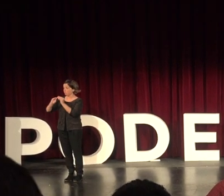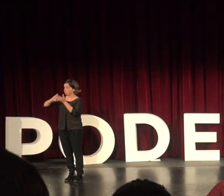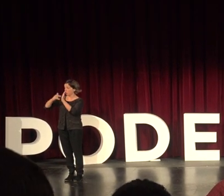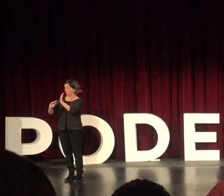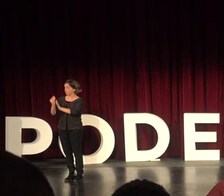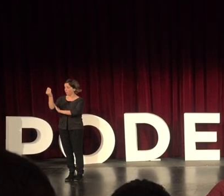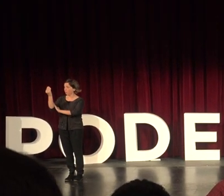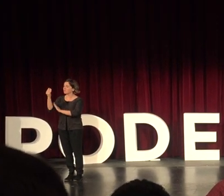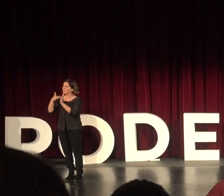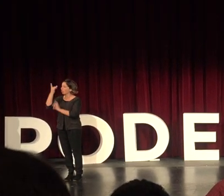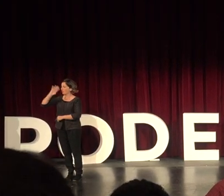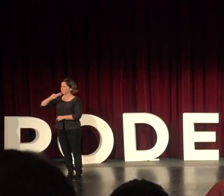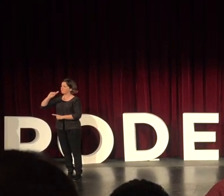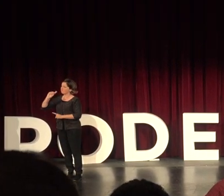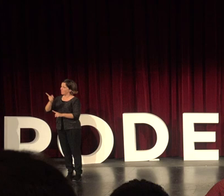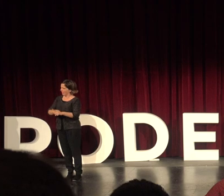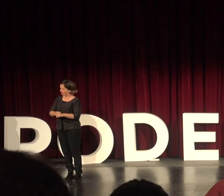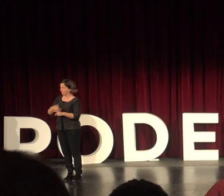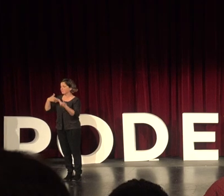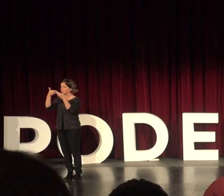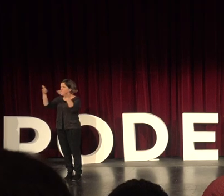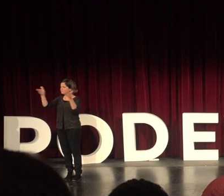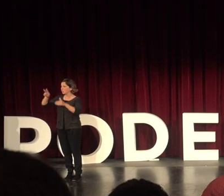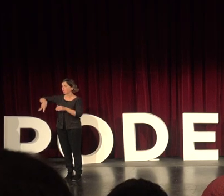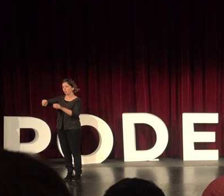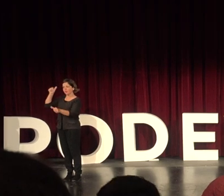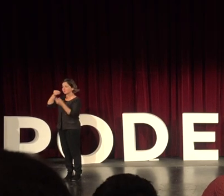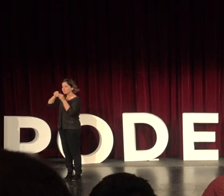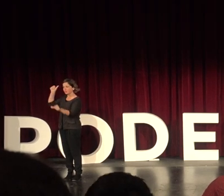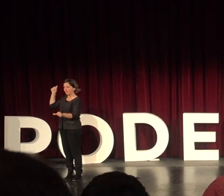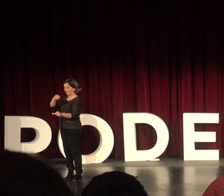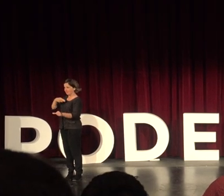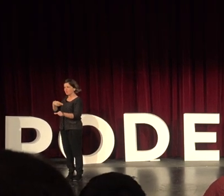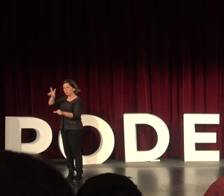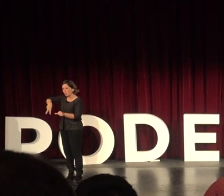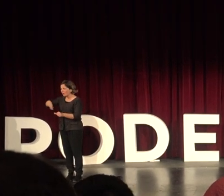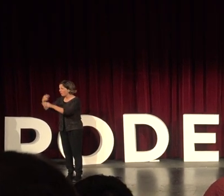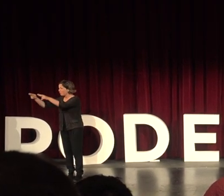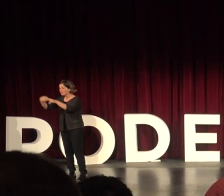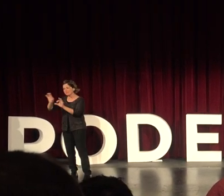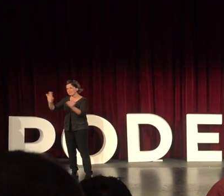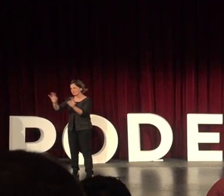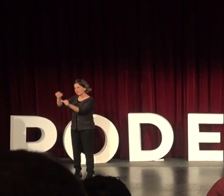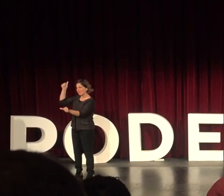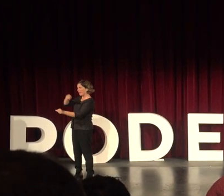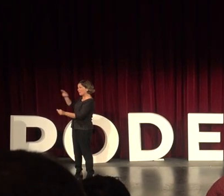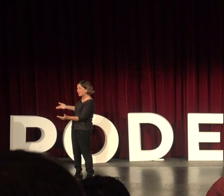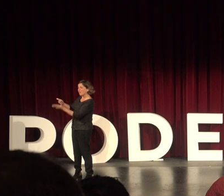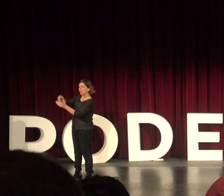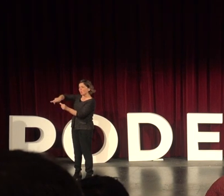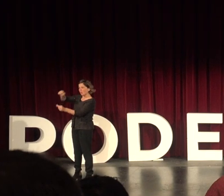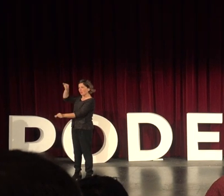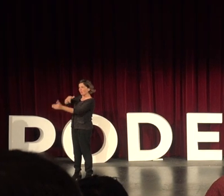Ha sido una idea valiente y un proceso de apertura inédito en Cantabria. Ningún otro partido en la historia de Cantabria ha